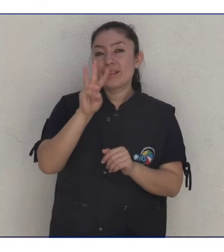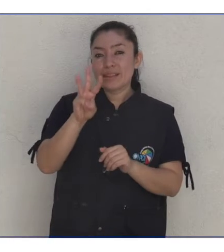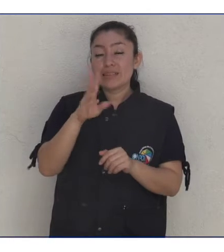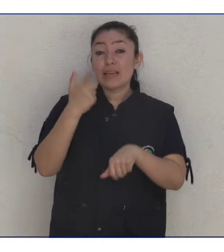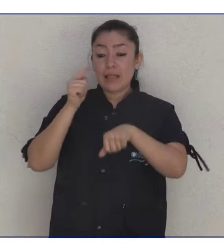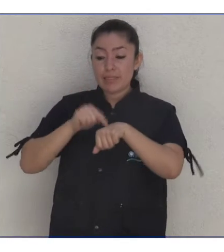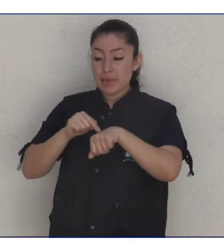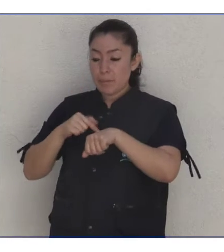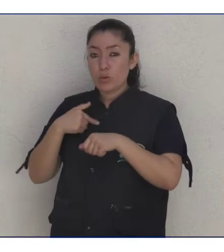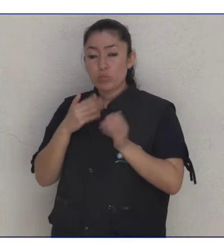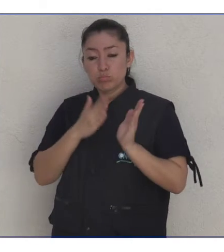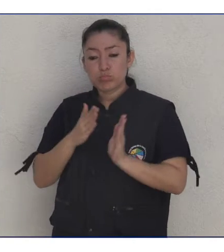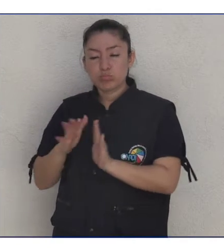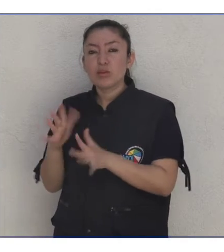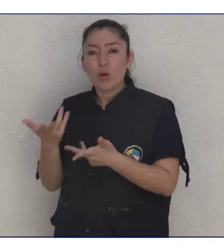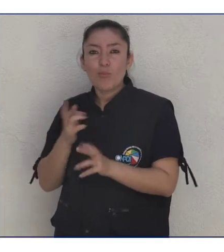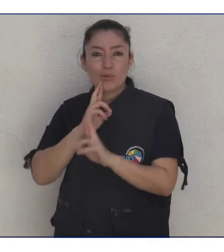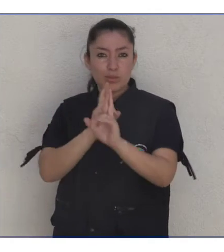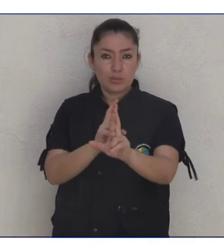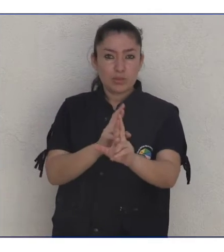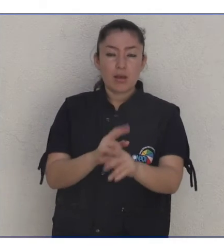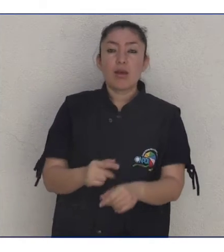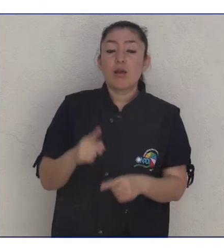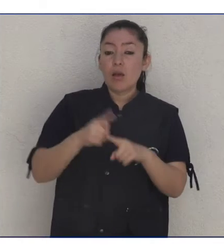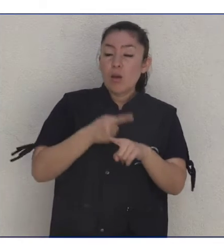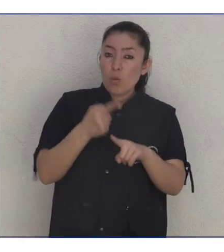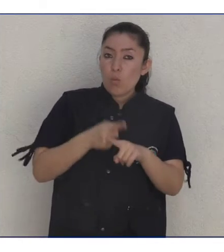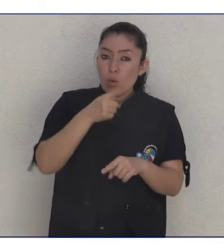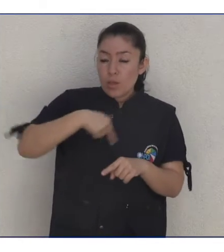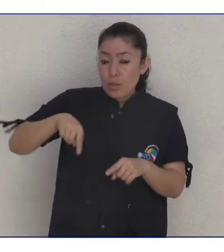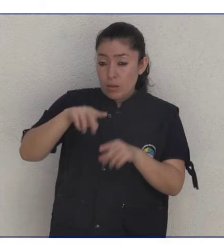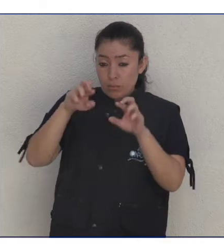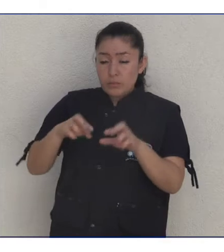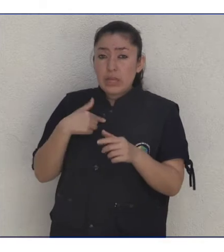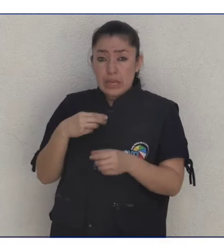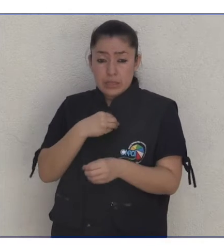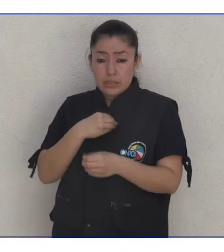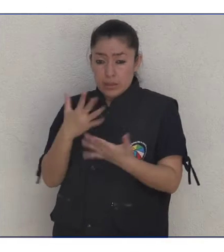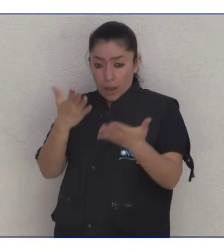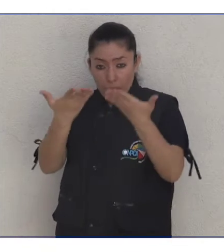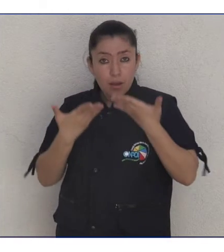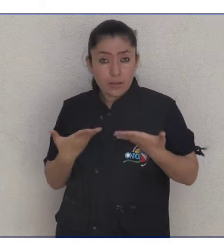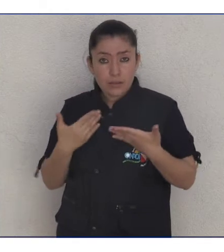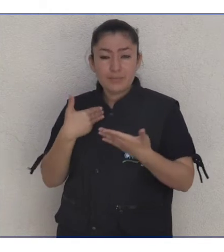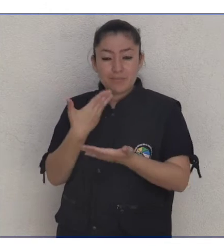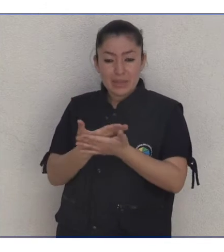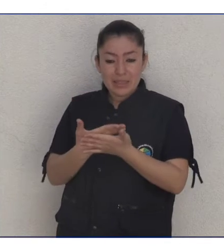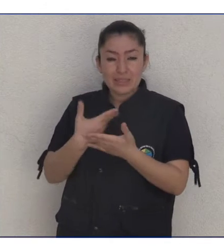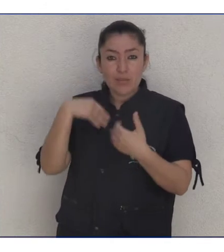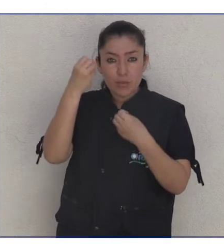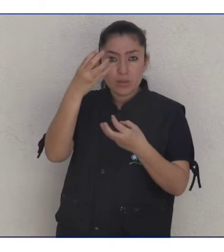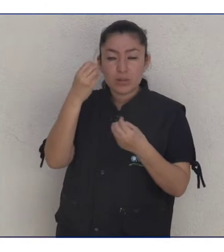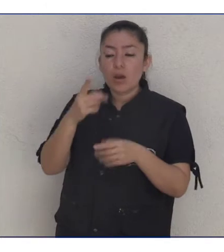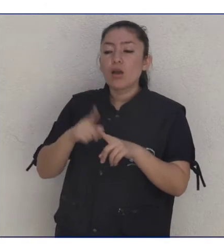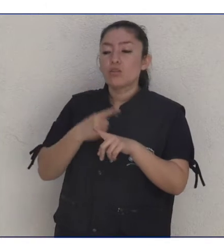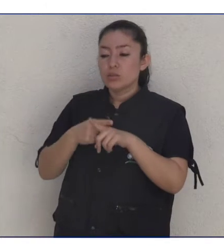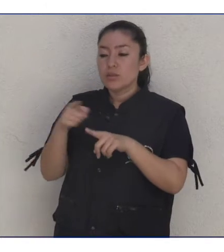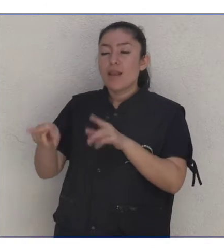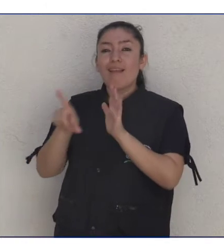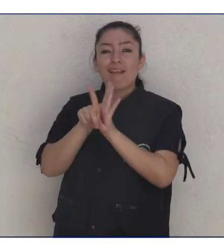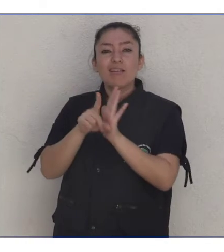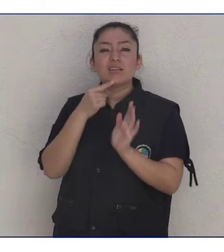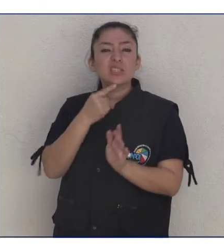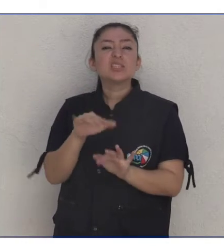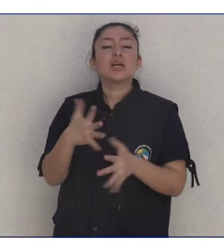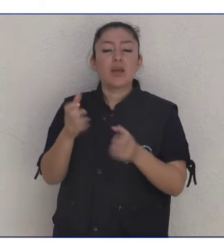del tiempo de respuesta. Cuando el volumen y extensión de la respuesta así lo justifique, el plazo de la respuesta a que se refiere la presente